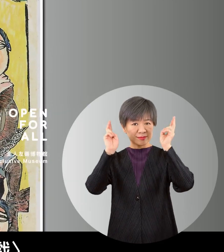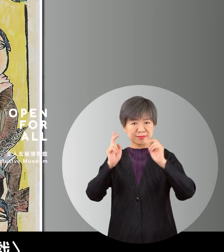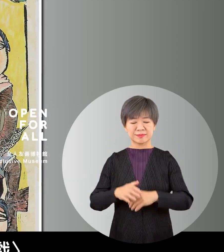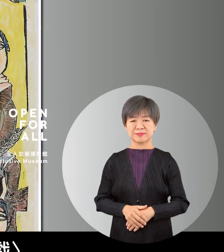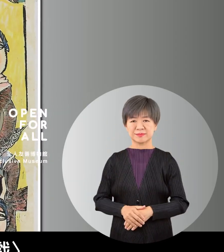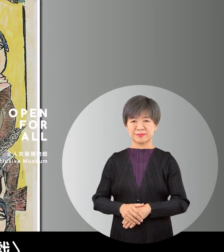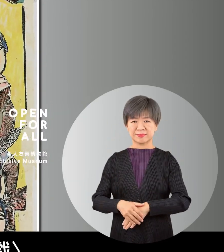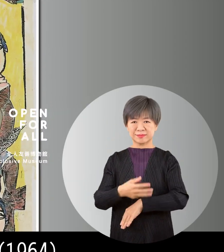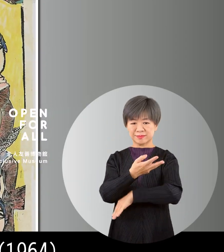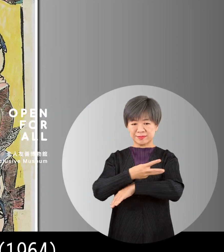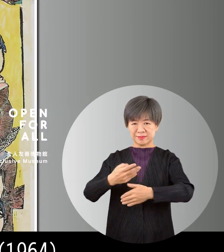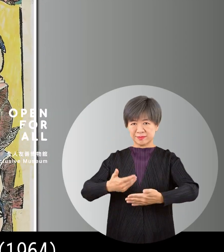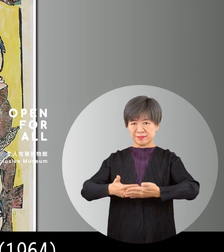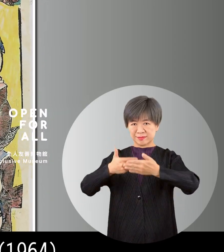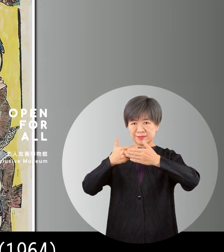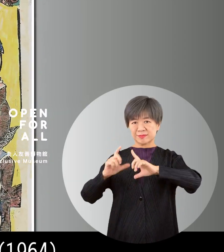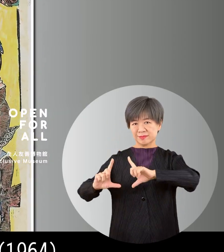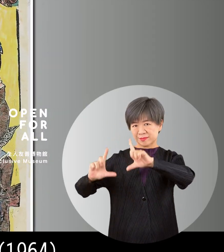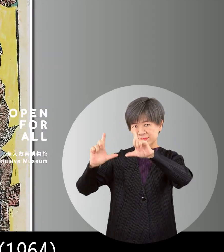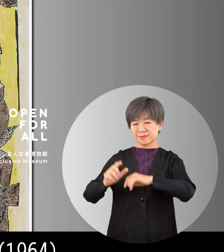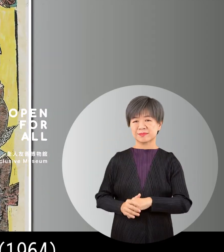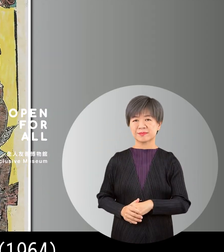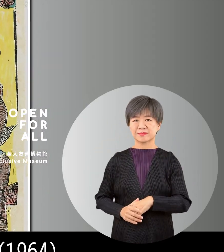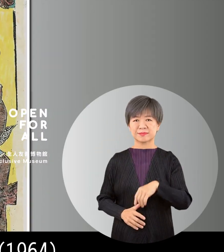游戏，江汉东，